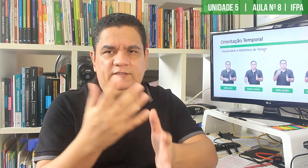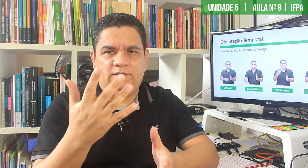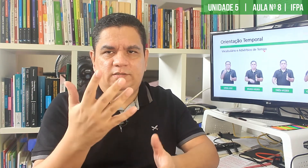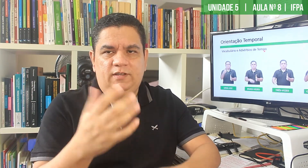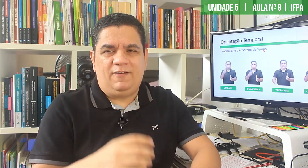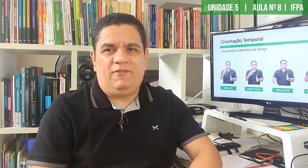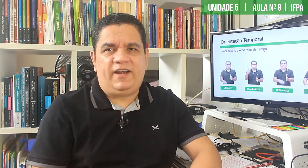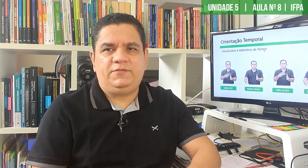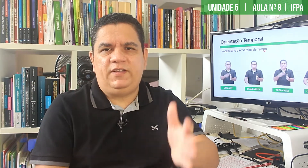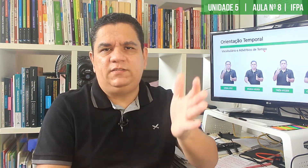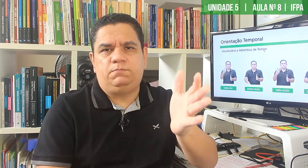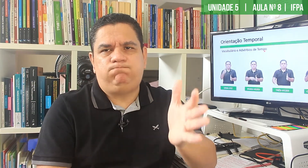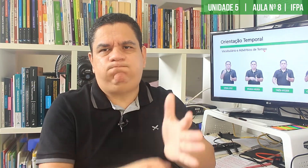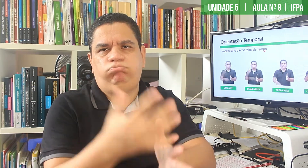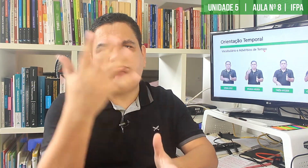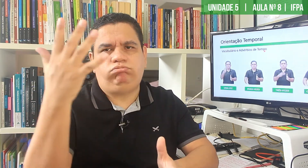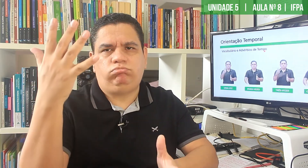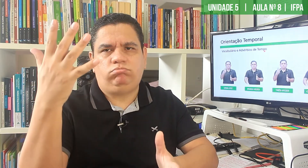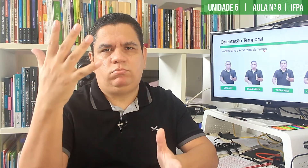vezes. Várias vezes.